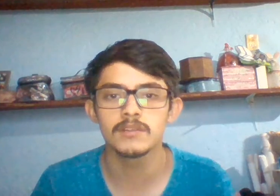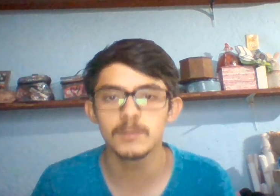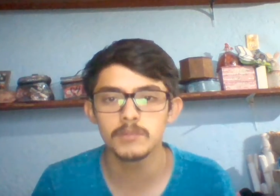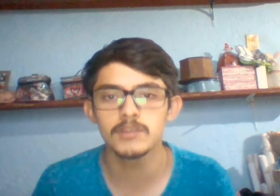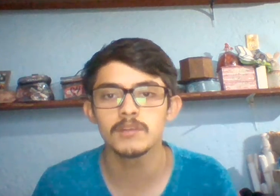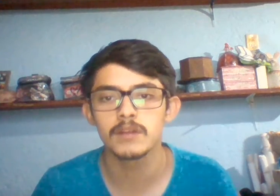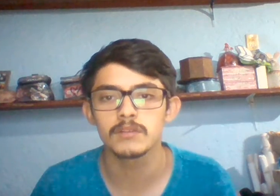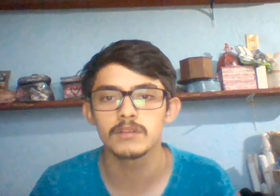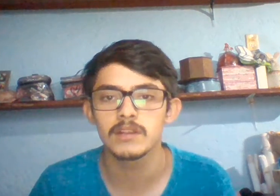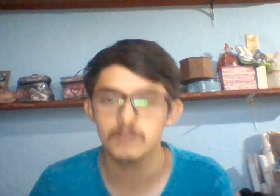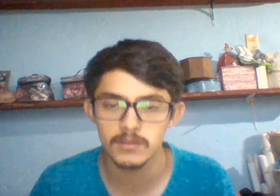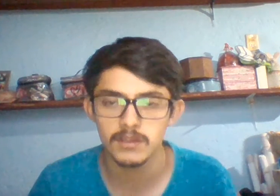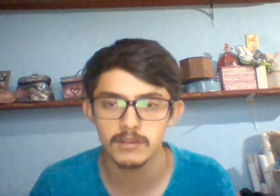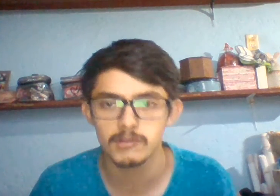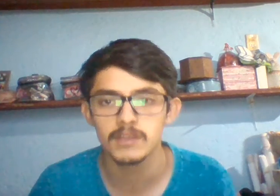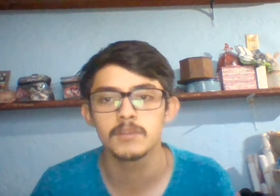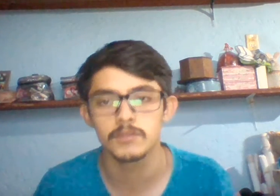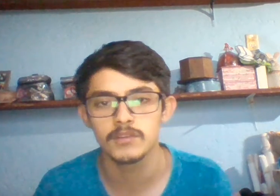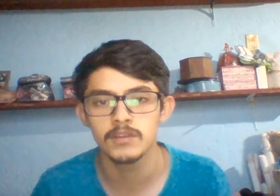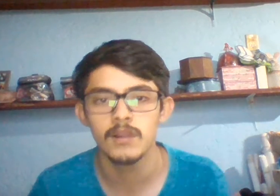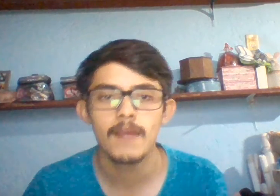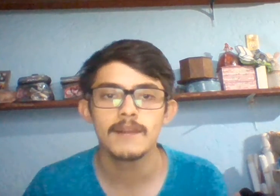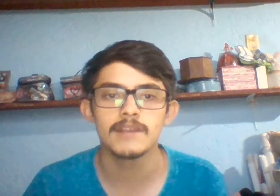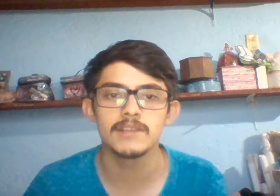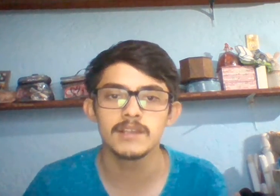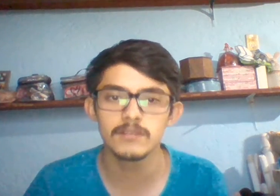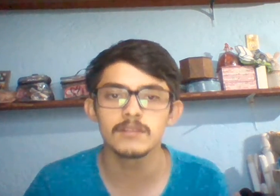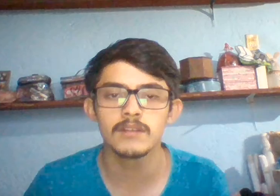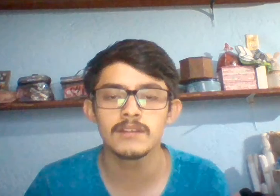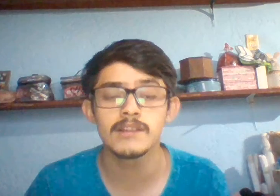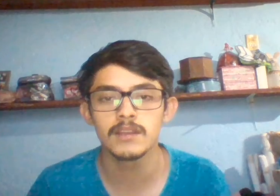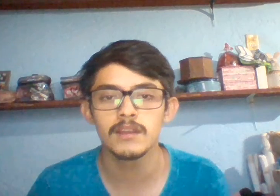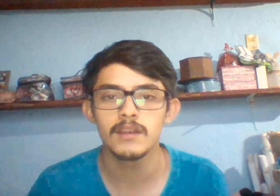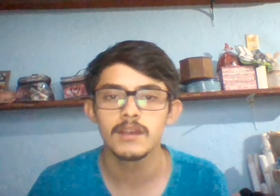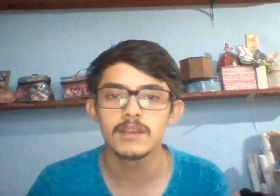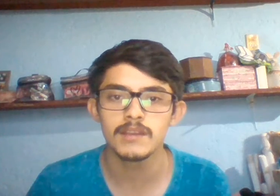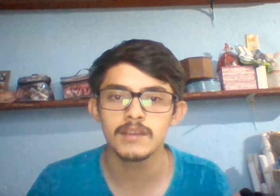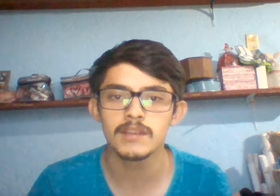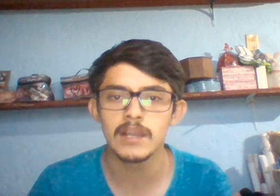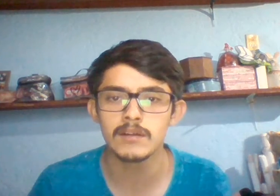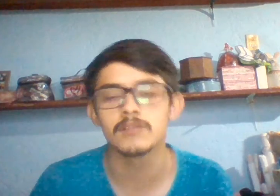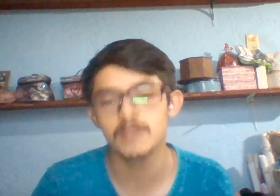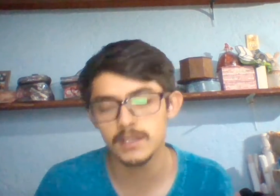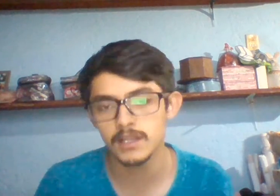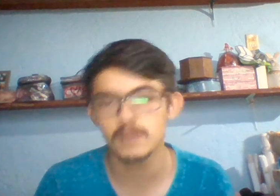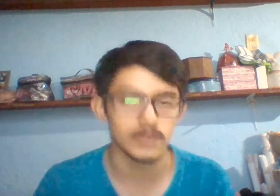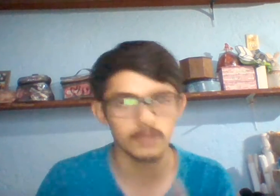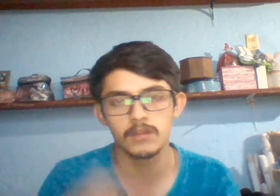de posición para controlar su velocidad de rotación y posición. La señal de control es la entrada, ya sea análoga o digital, dependiendo del